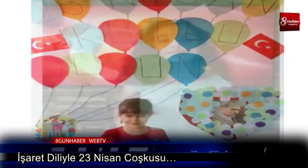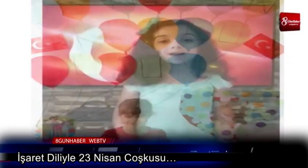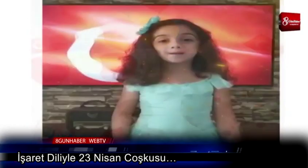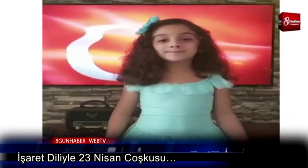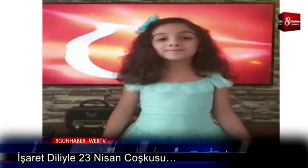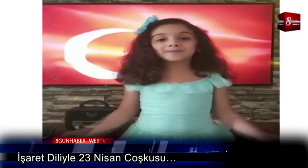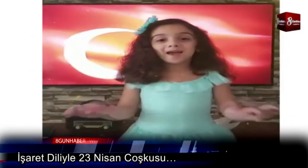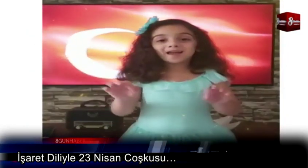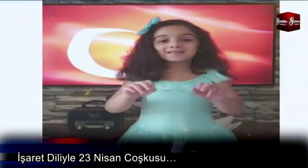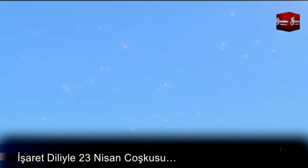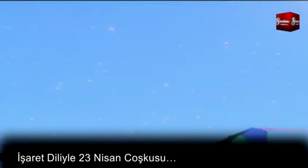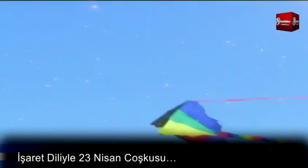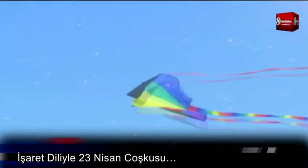kameralara yansıdı.